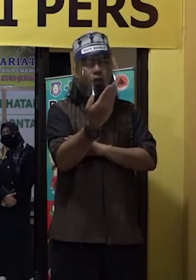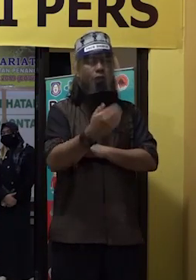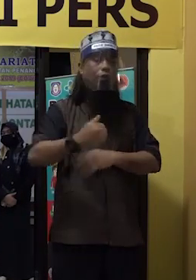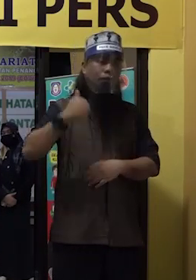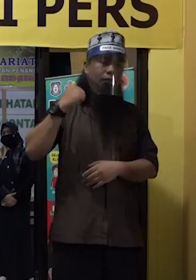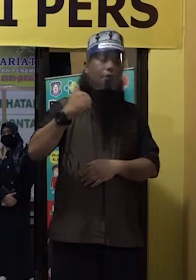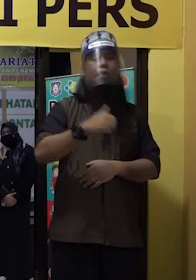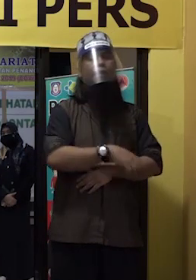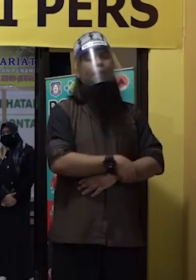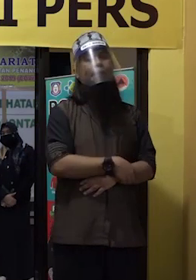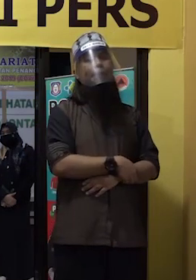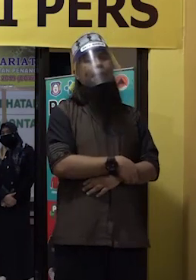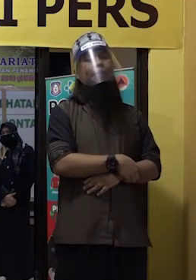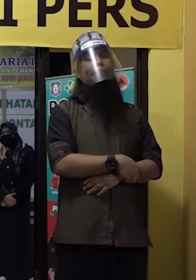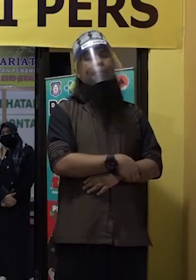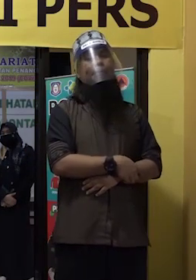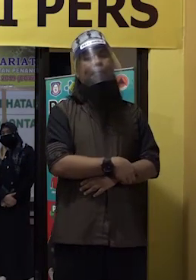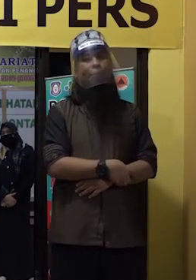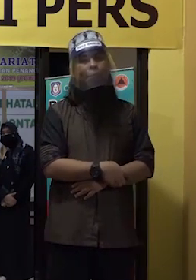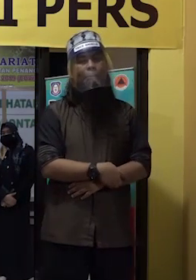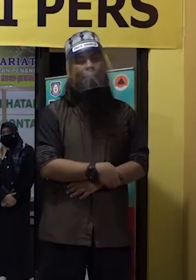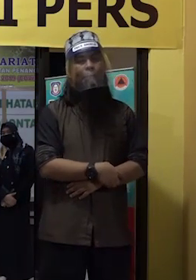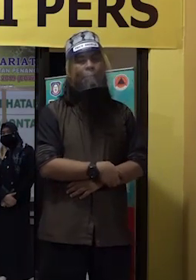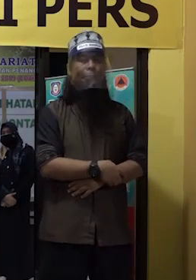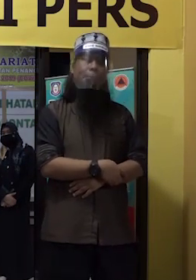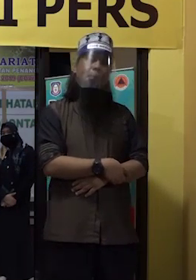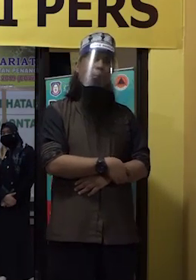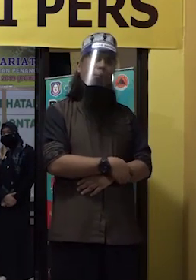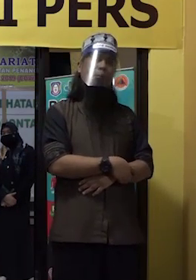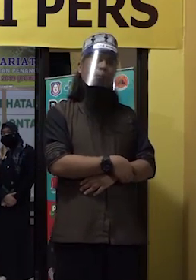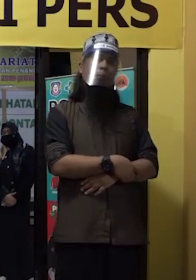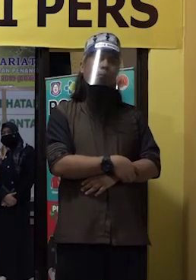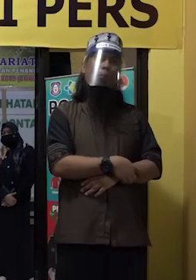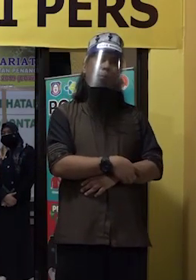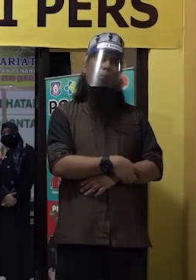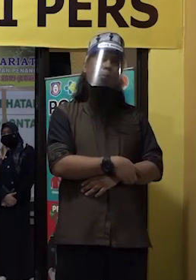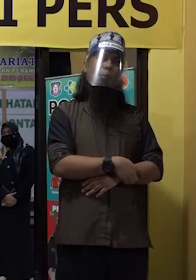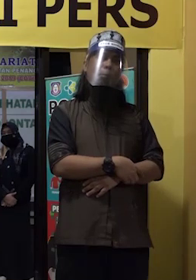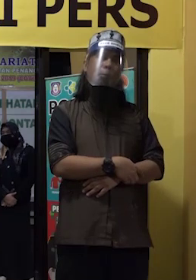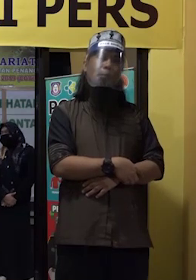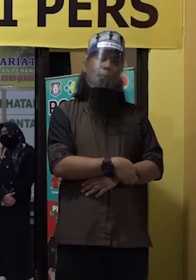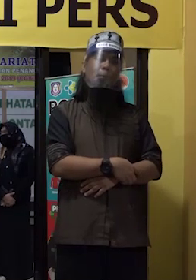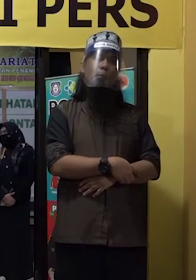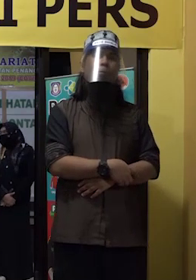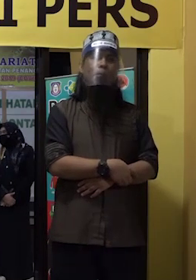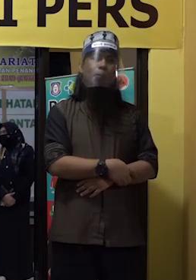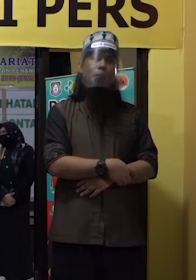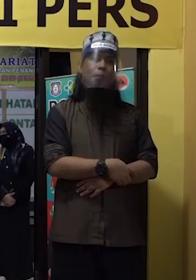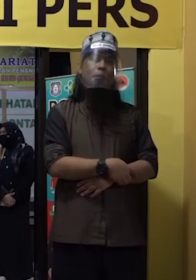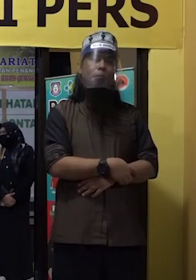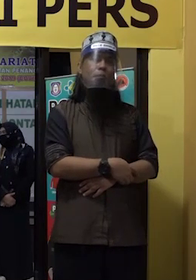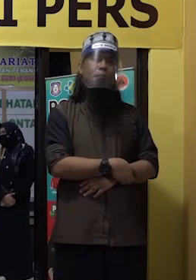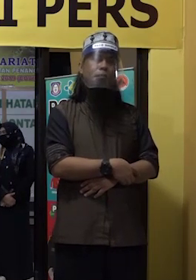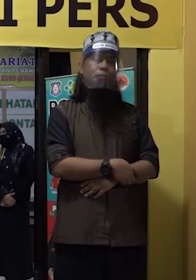sanitasi perorangan seperti mandi yang teratur, sikat gigi, kemudian menjaga imunitas dengan